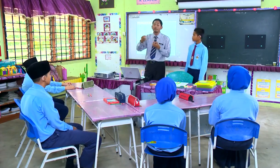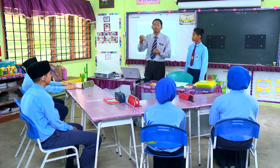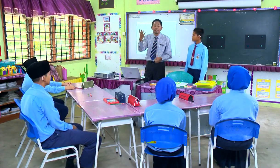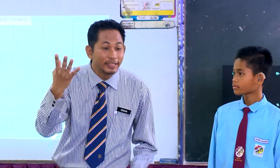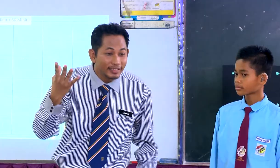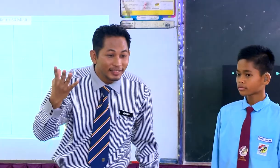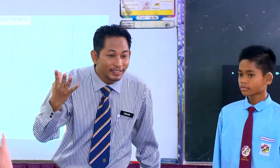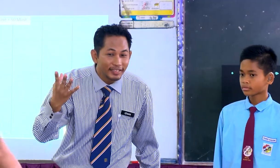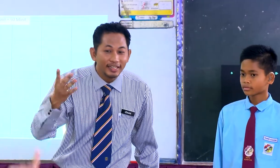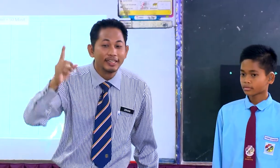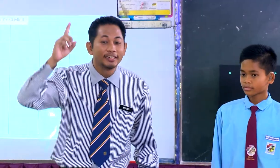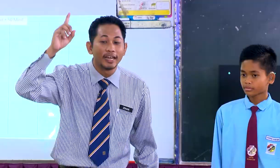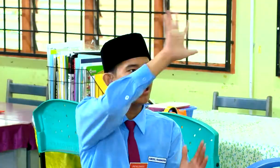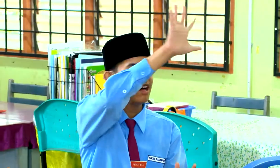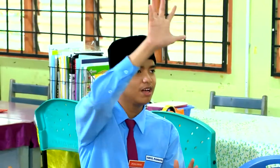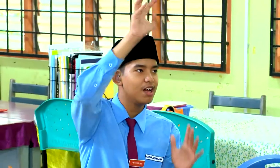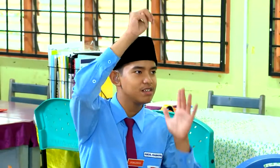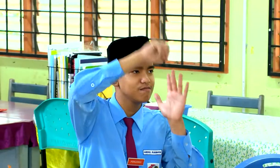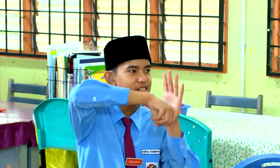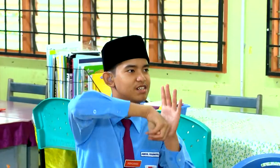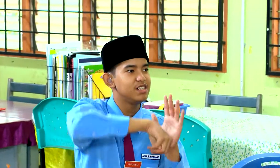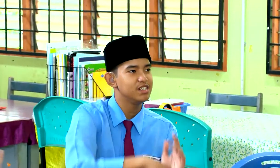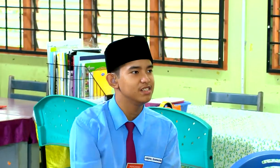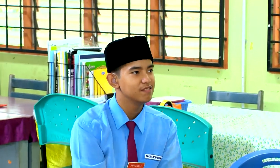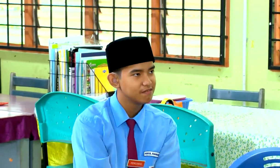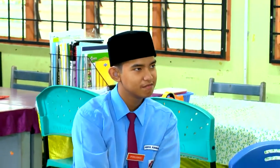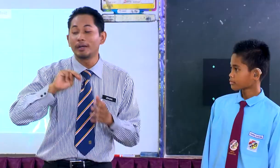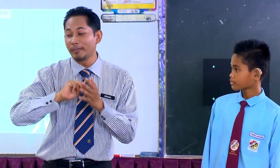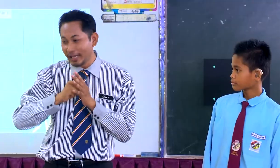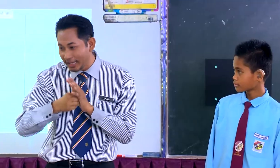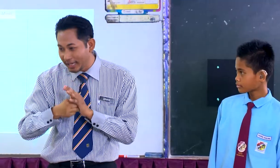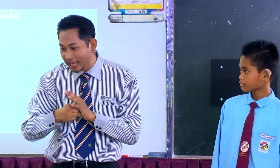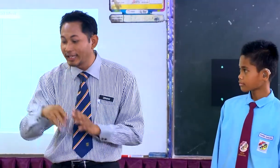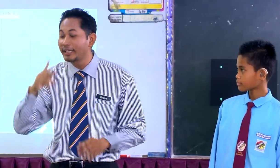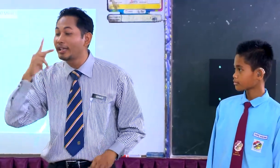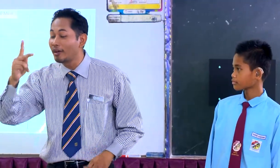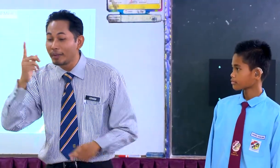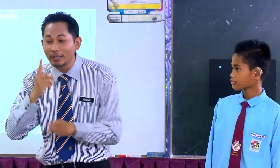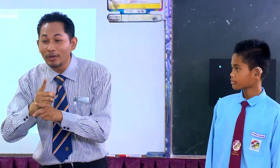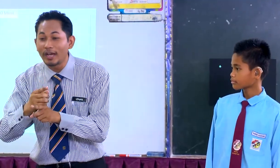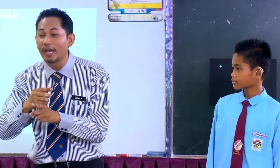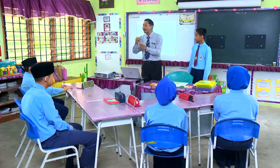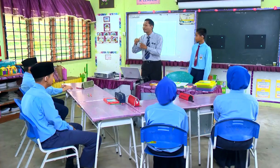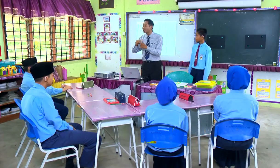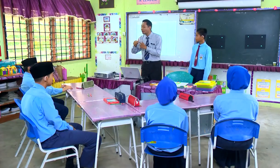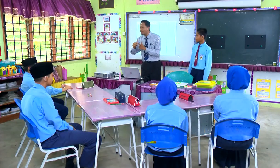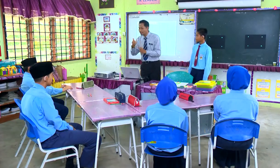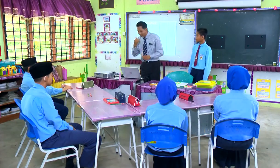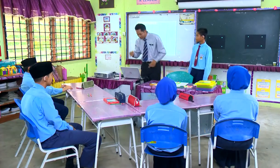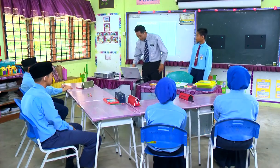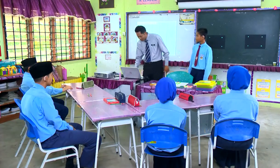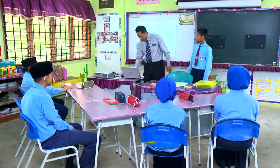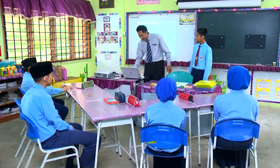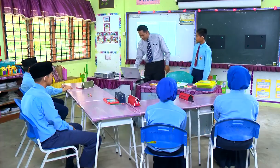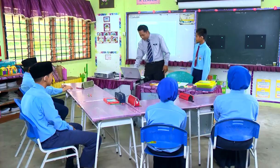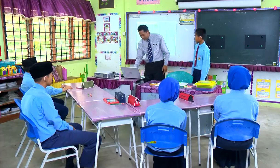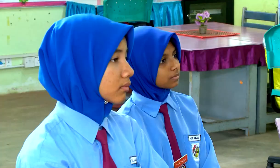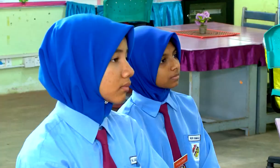berapa? 1 jam 55 minit. Kita tengok betul atau salah. Betul